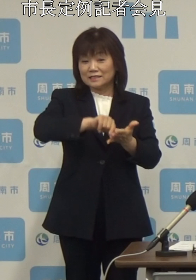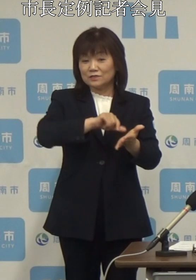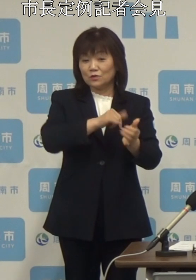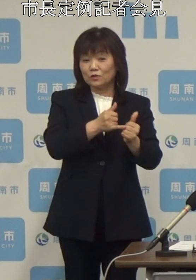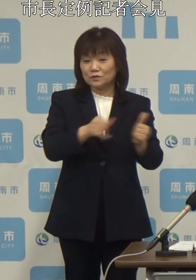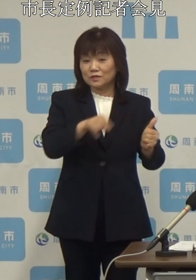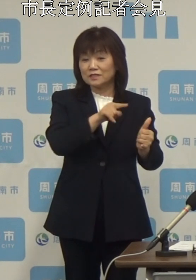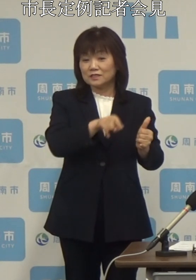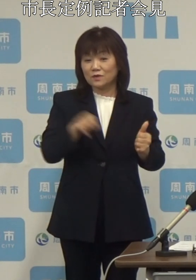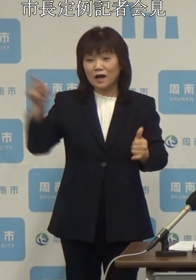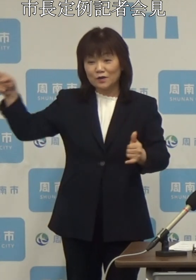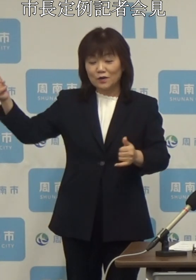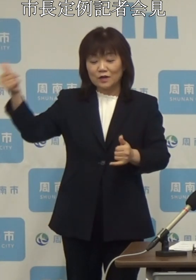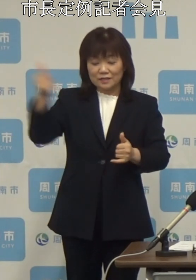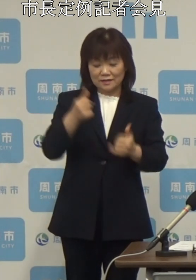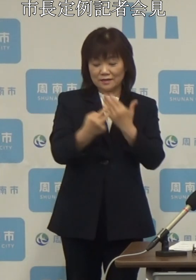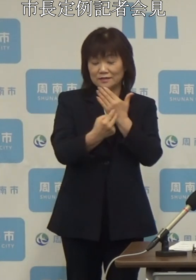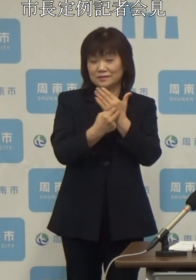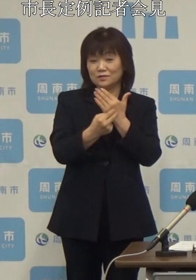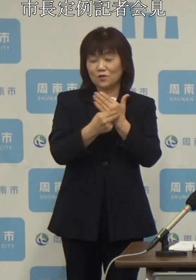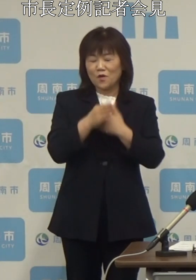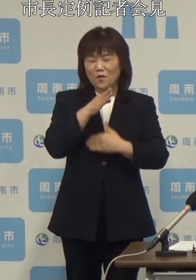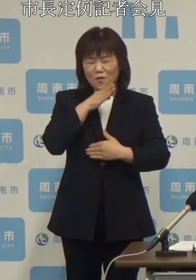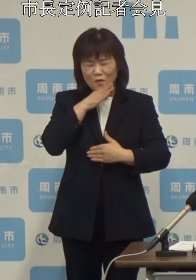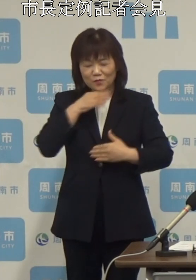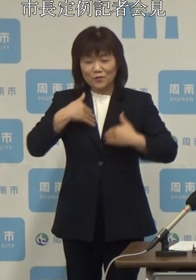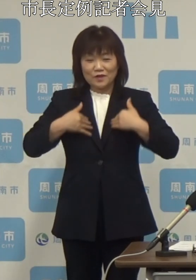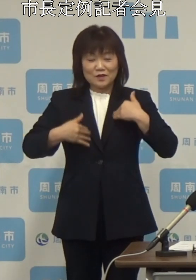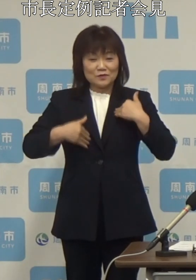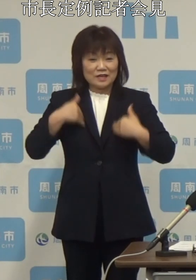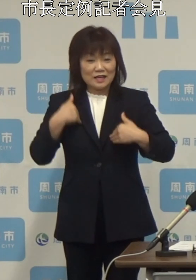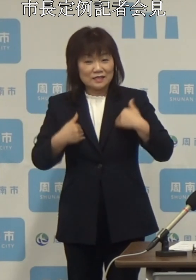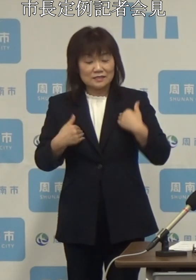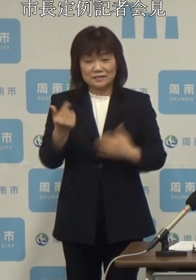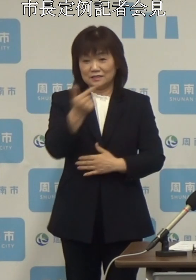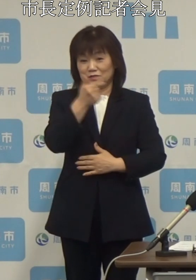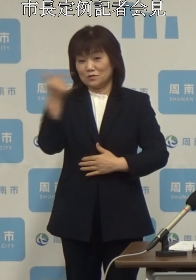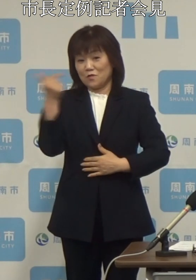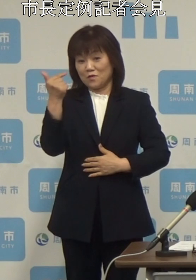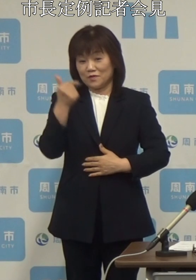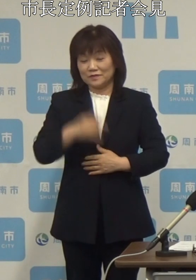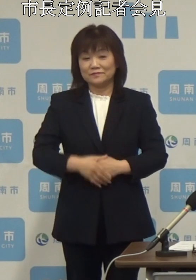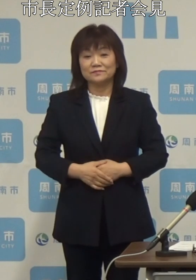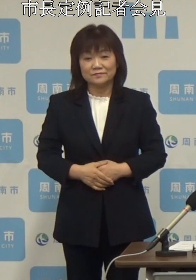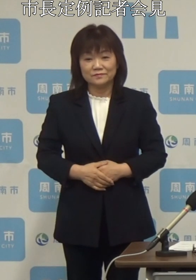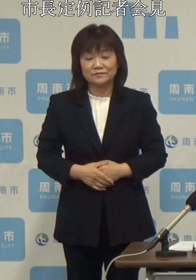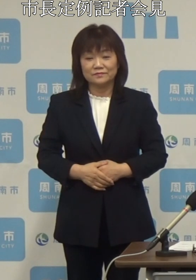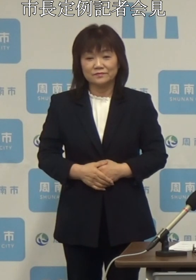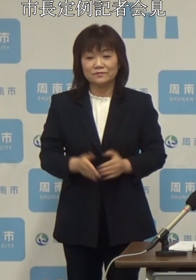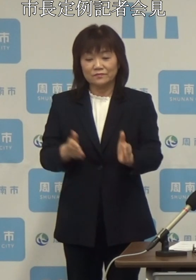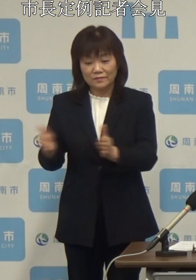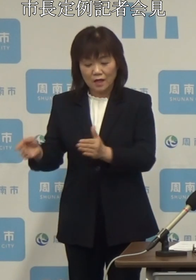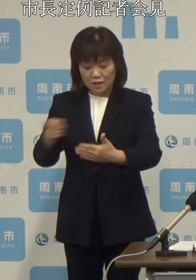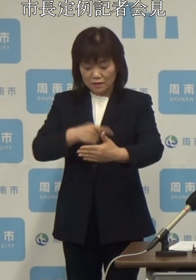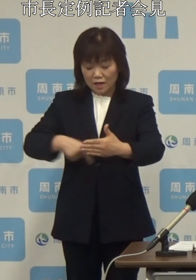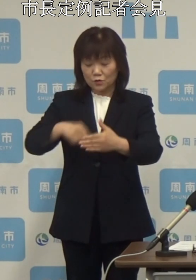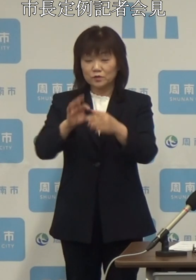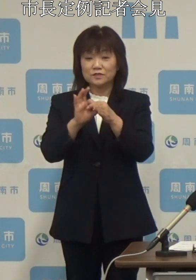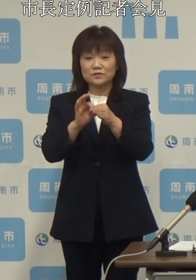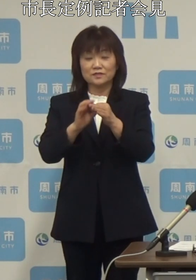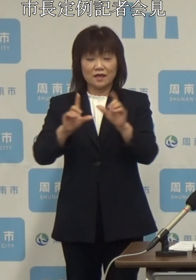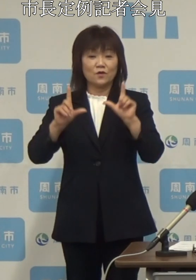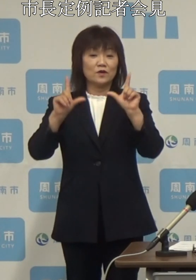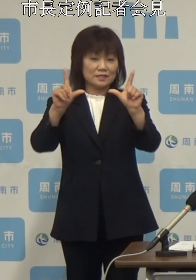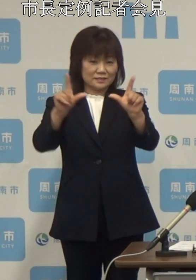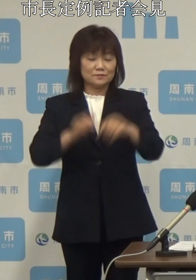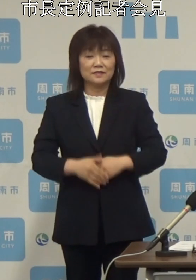の度の診療開始にとても大きな期待をされています。それでは概要についてご説明